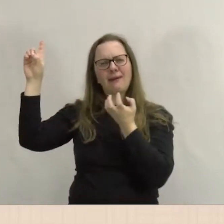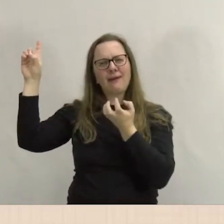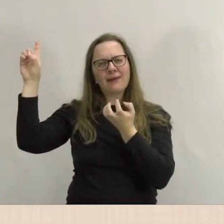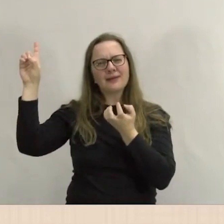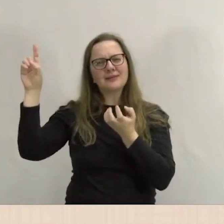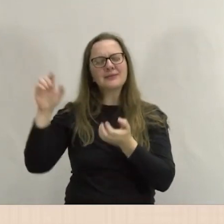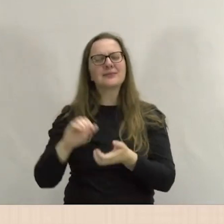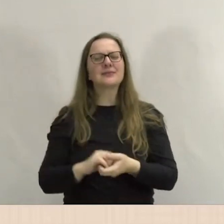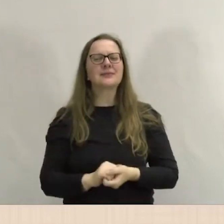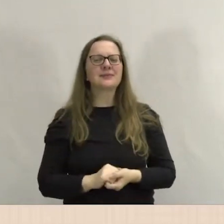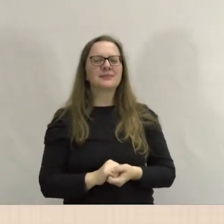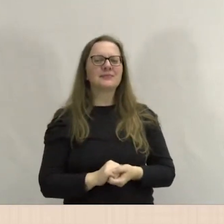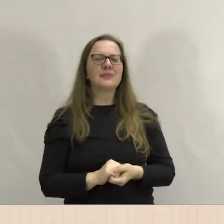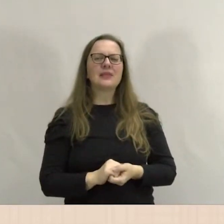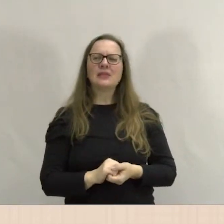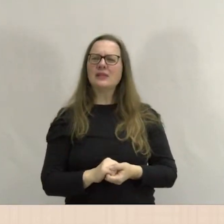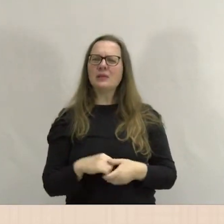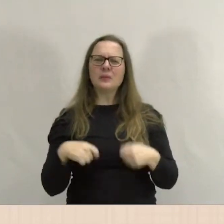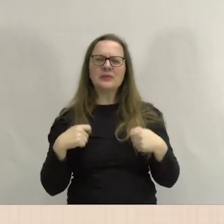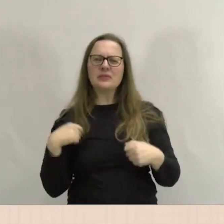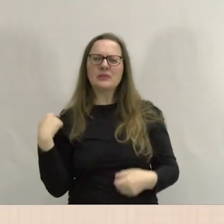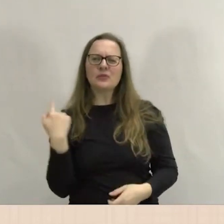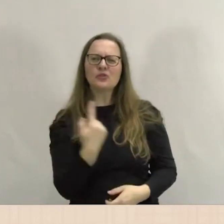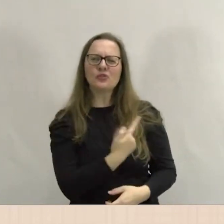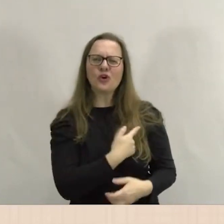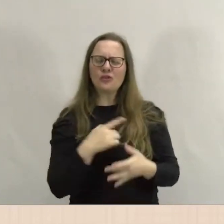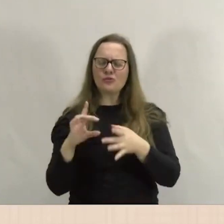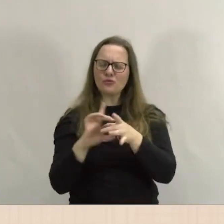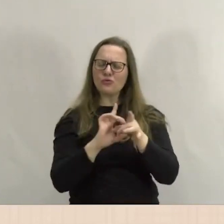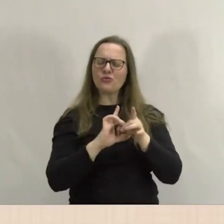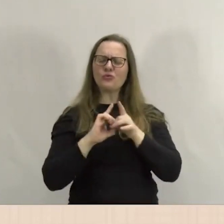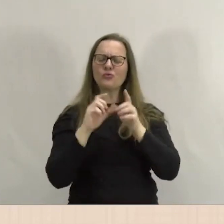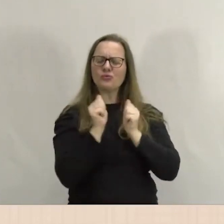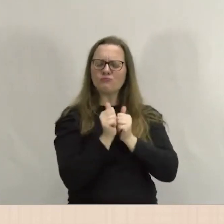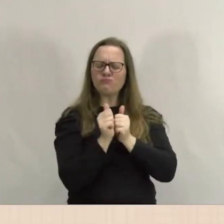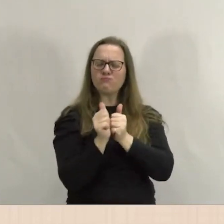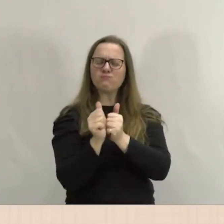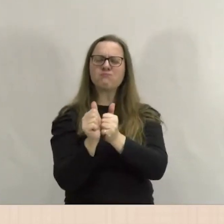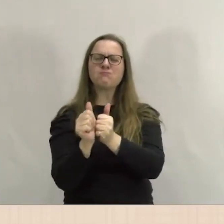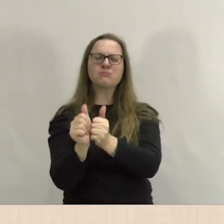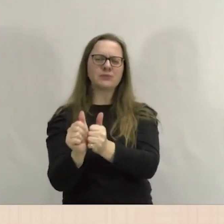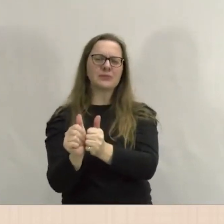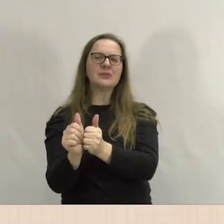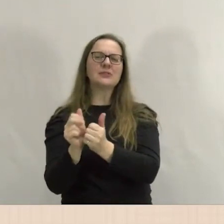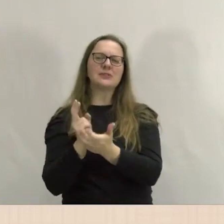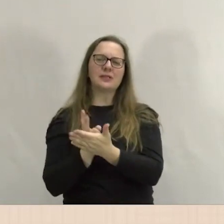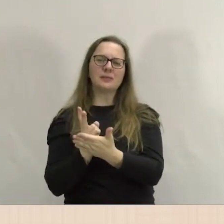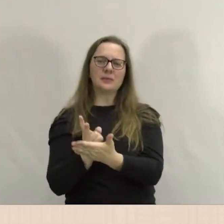Então vamos andar juntos, bem de perto,